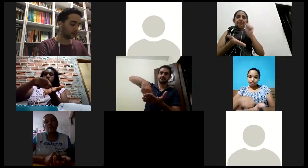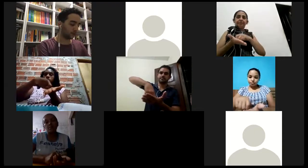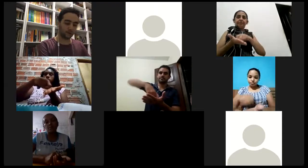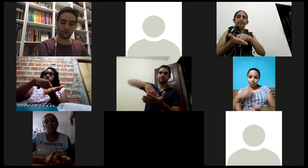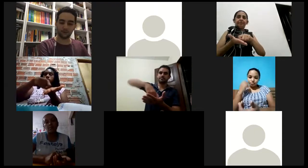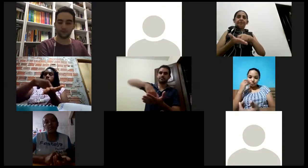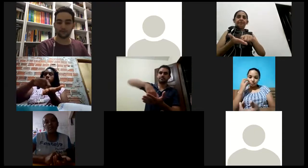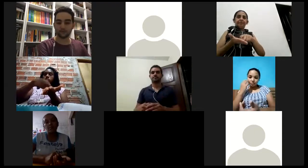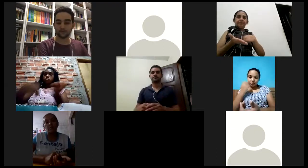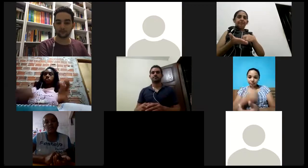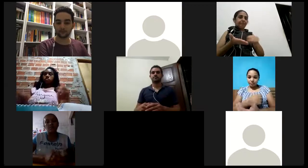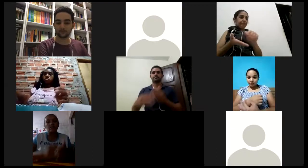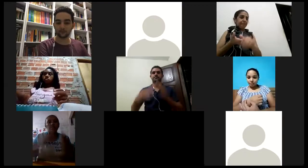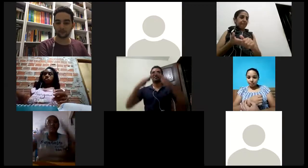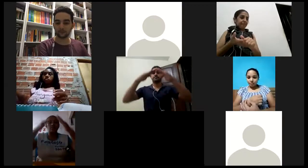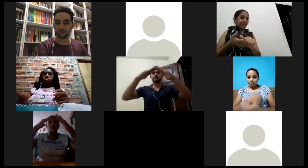escola,